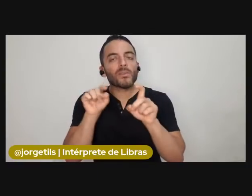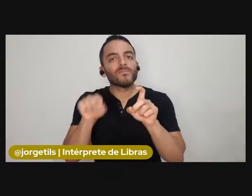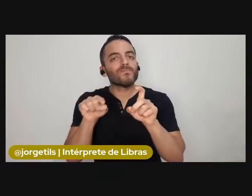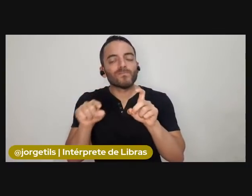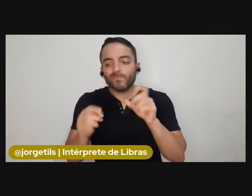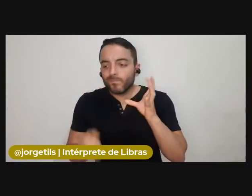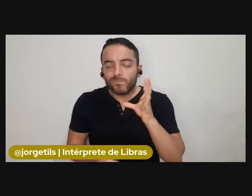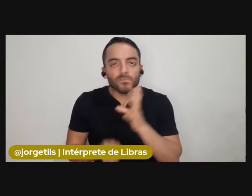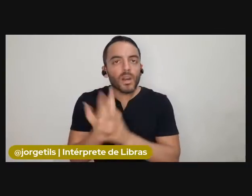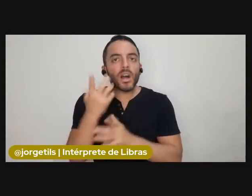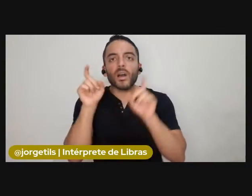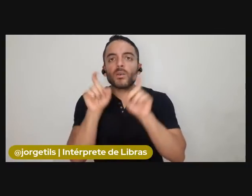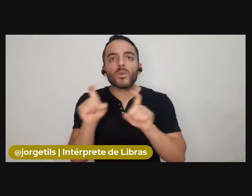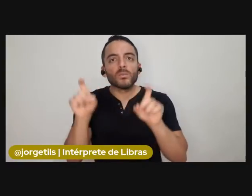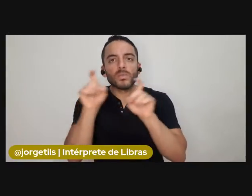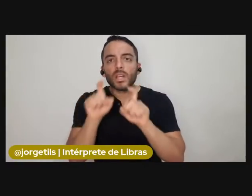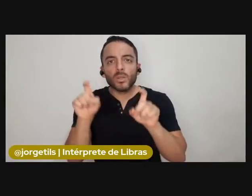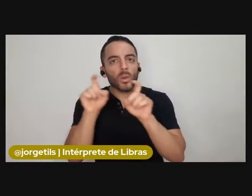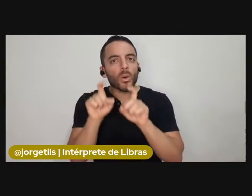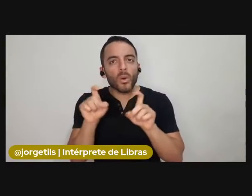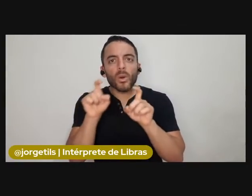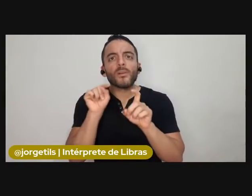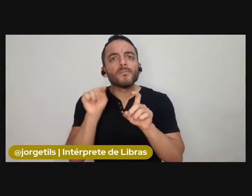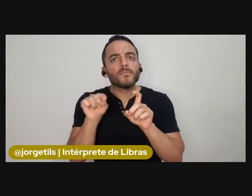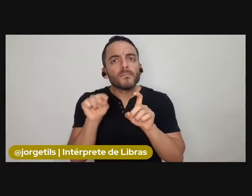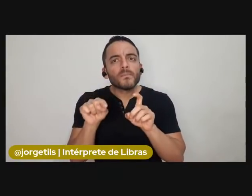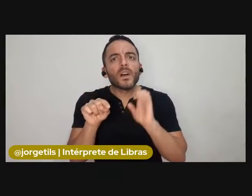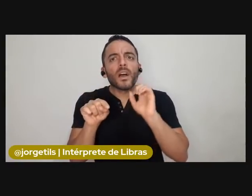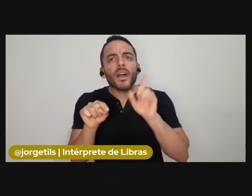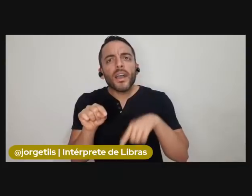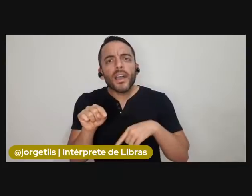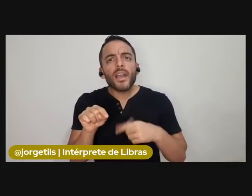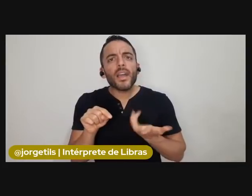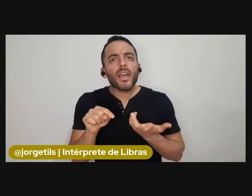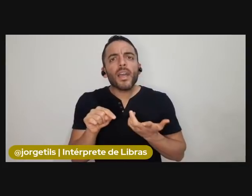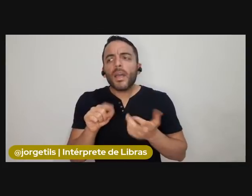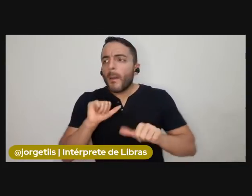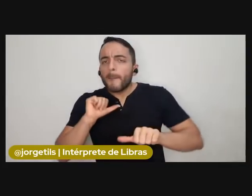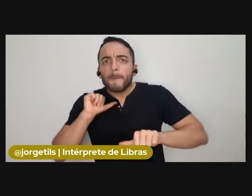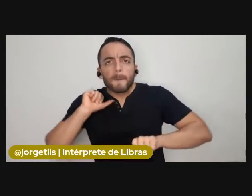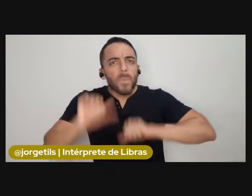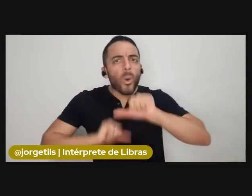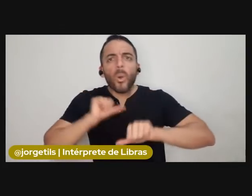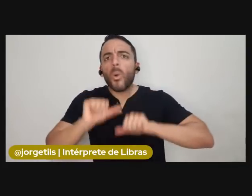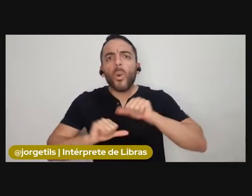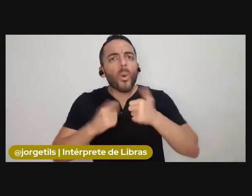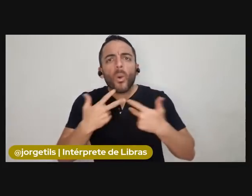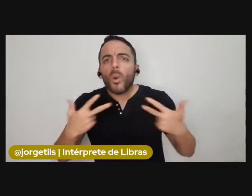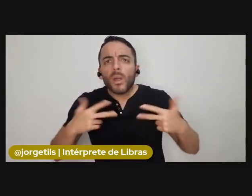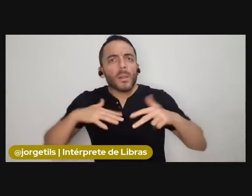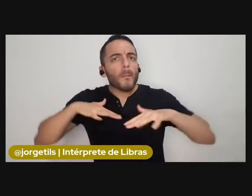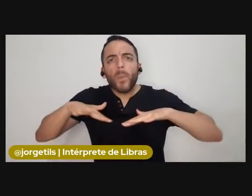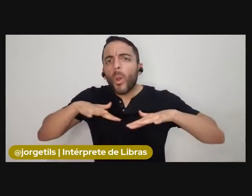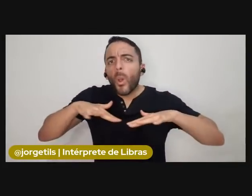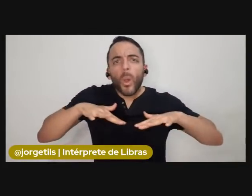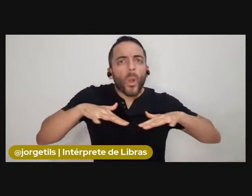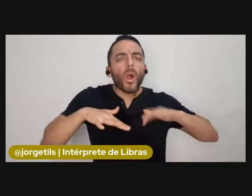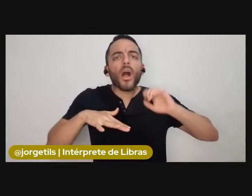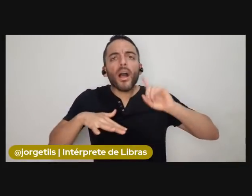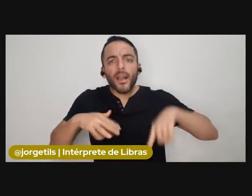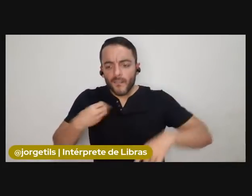advento da computação e tudo, toda a decorrência disso em relação à nossa